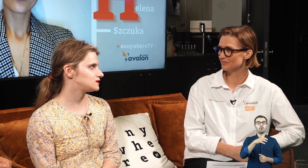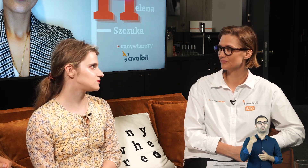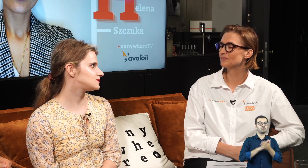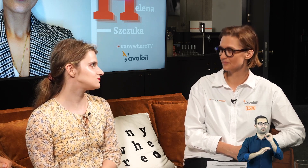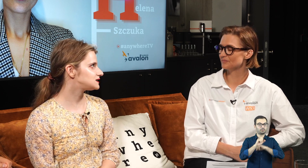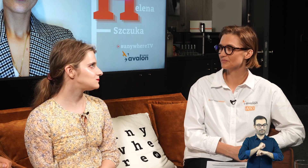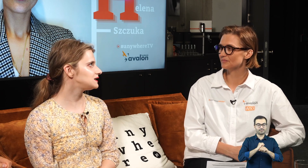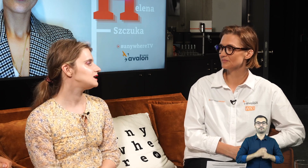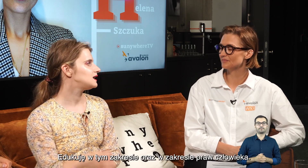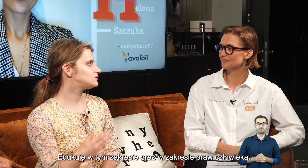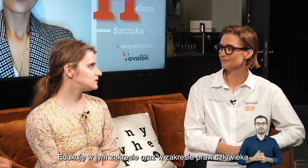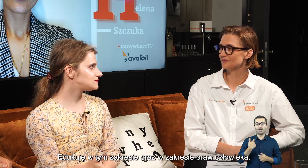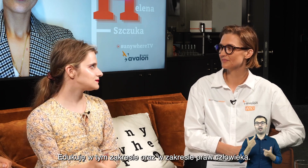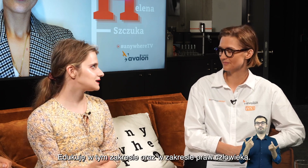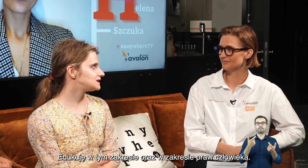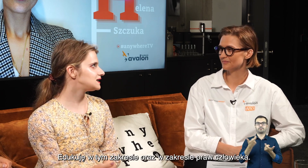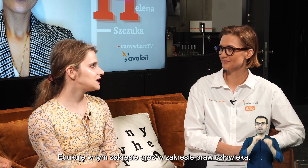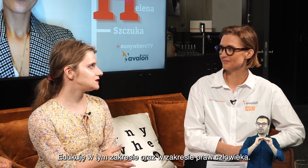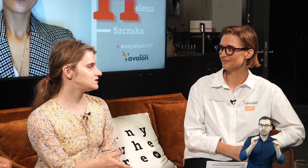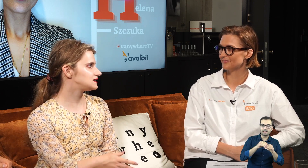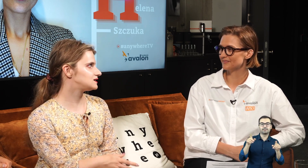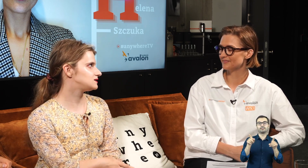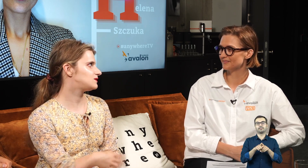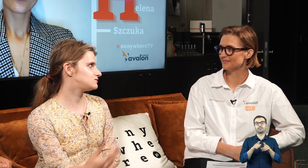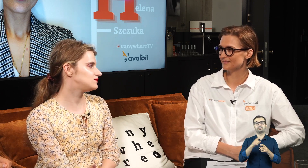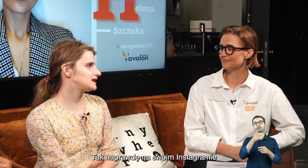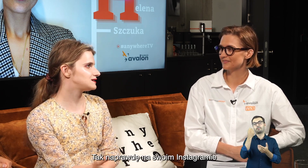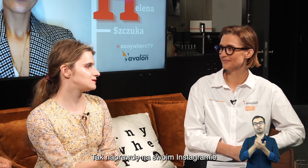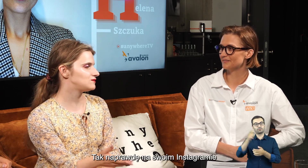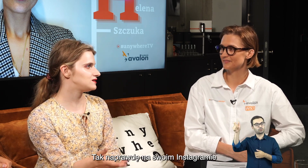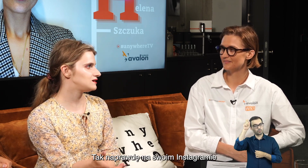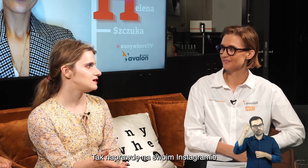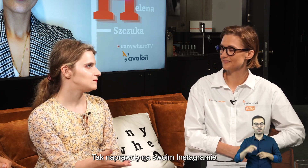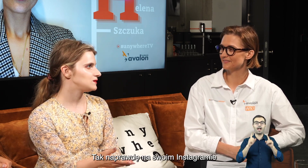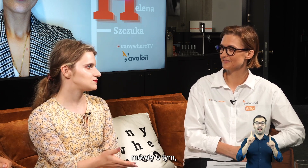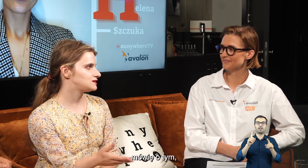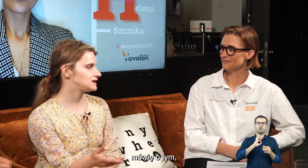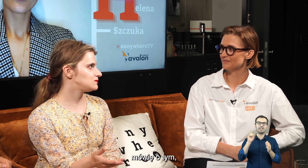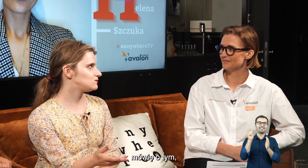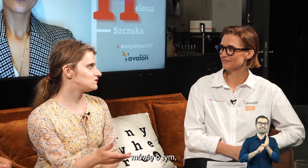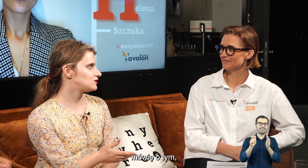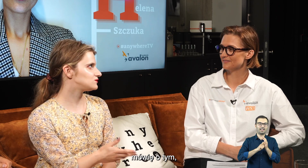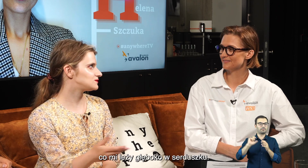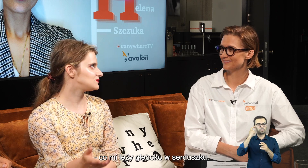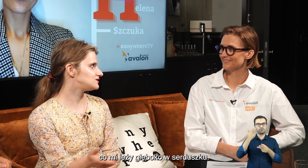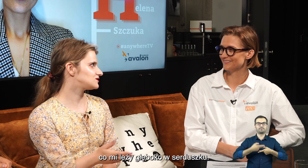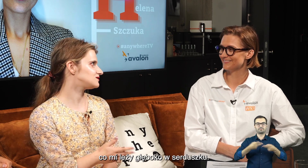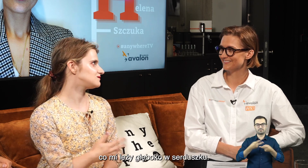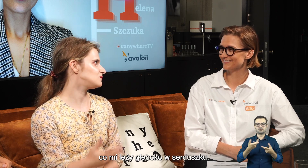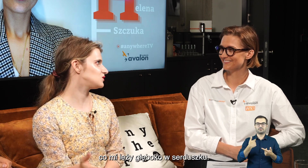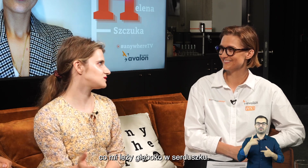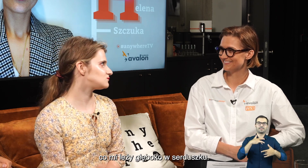osób z niepełnosprawnościami. Edukuję w tym zakresie i też w zakresie praw człowieka, tak naprawdę na swoim Instagramie mówię o tym, co mi